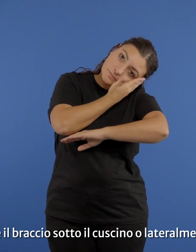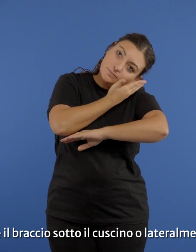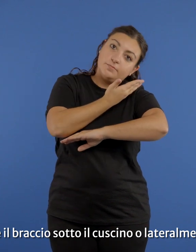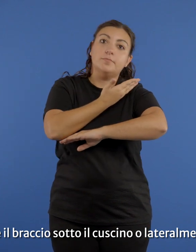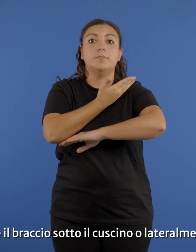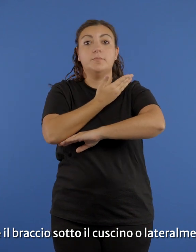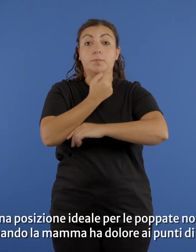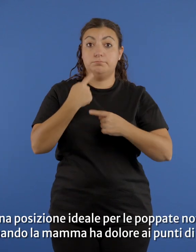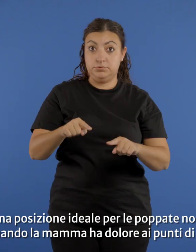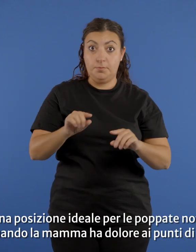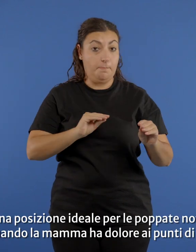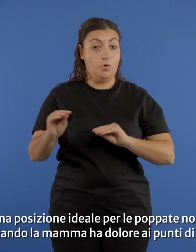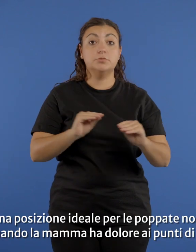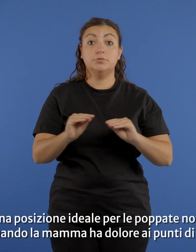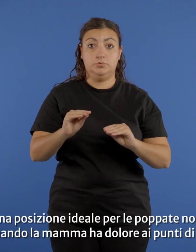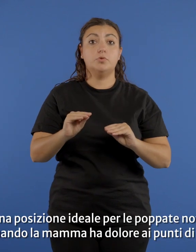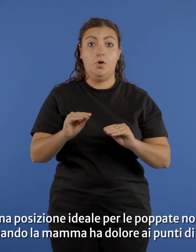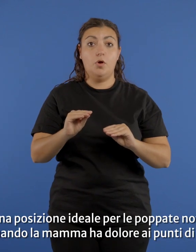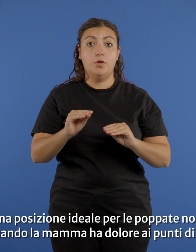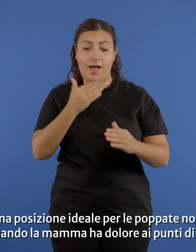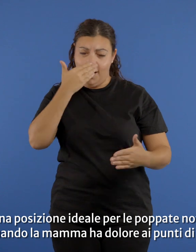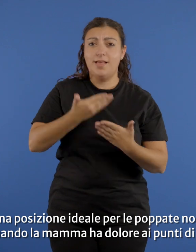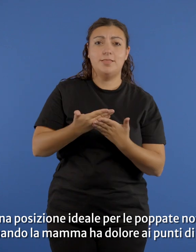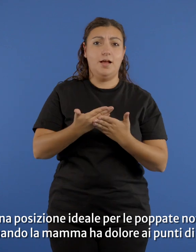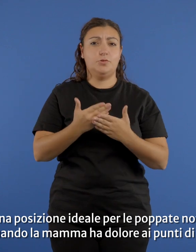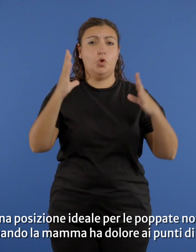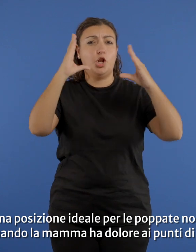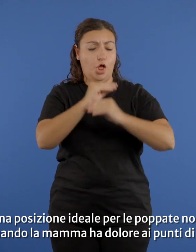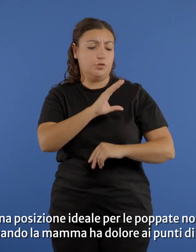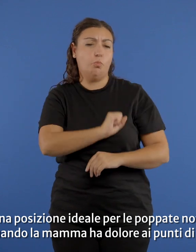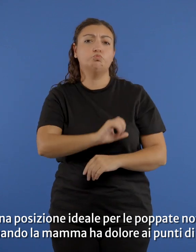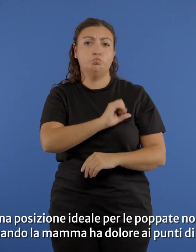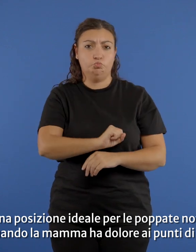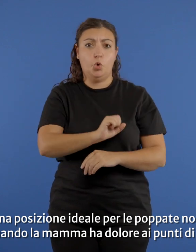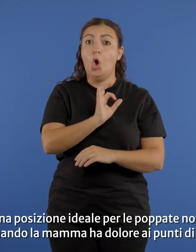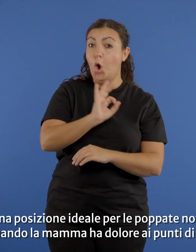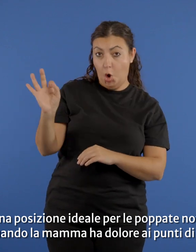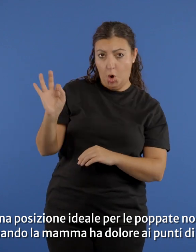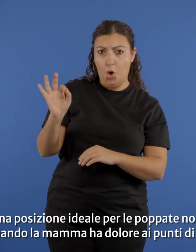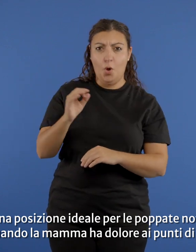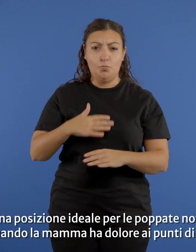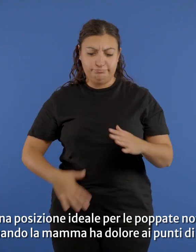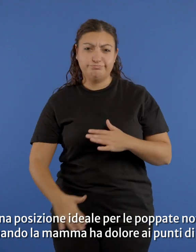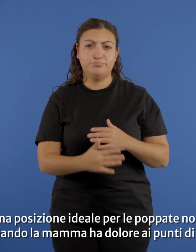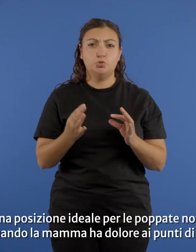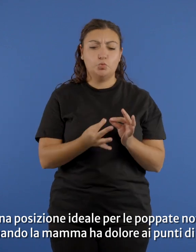è una posizione ideale per le poppate notturne o quando la mamma ha dolore ai punti